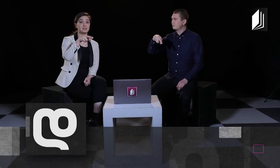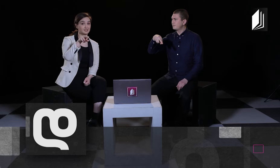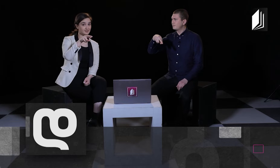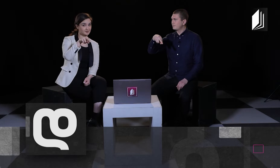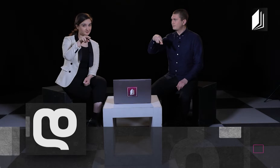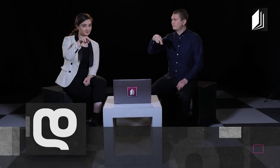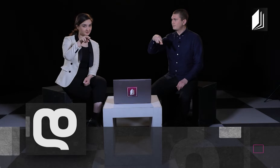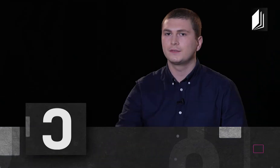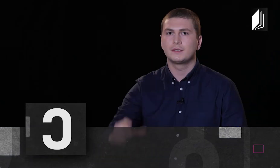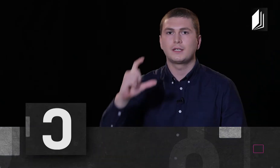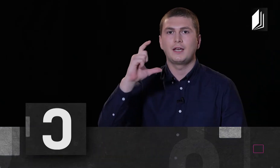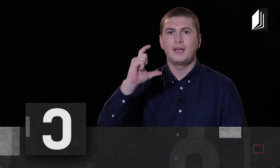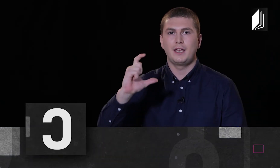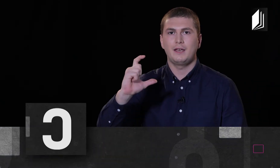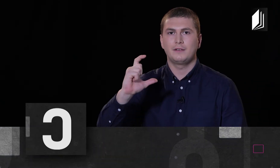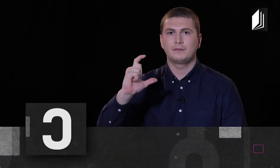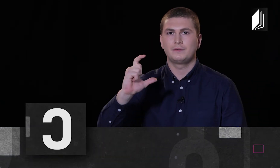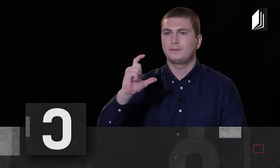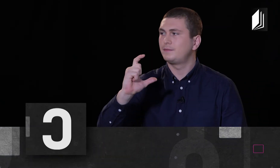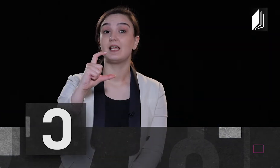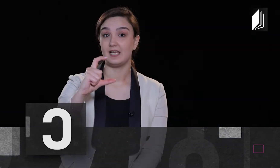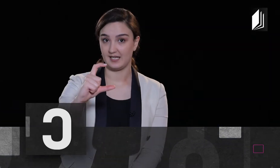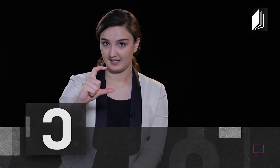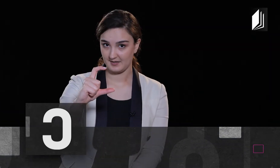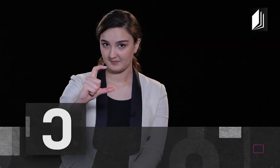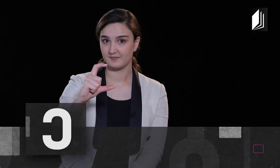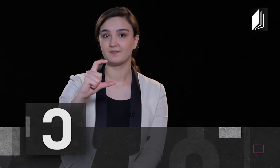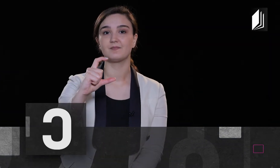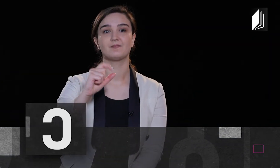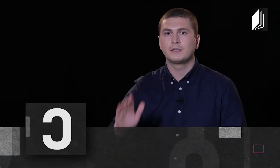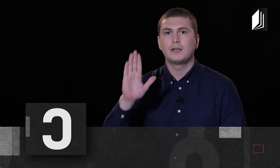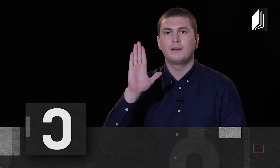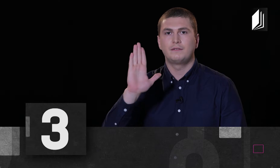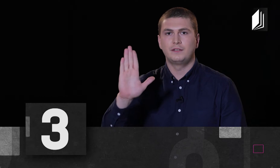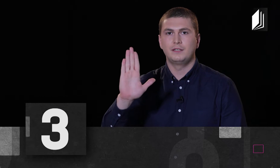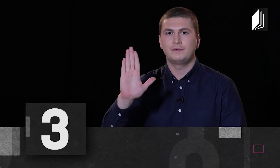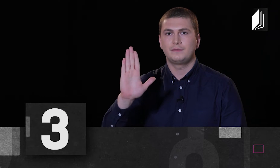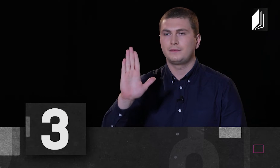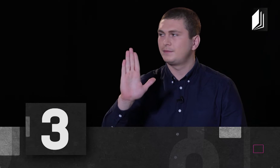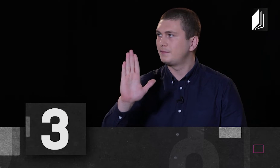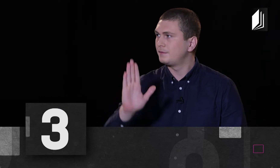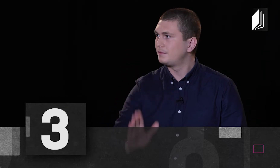D E E V